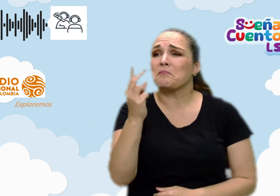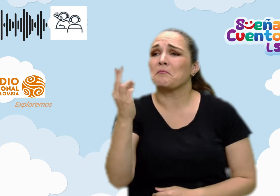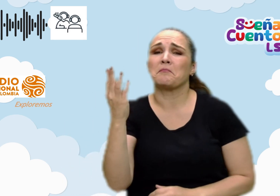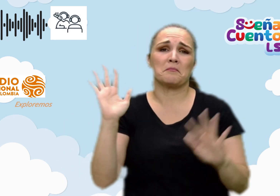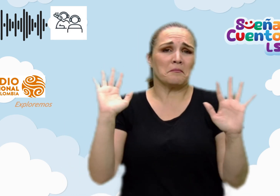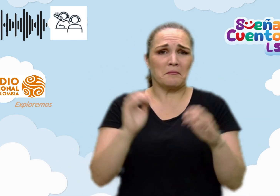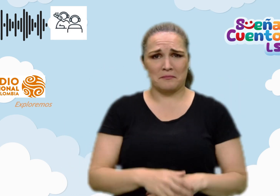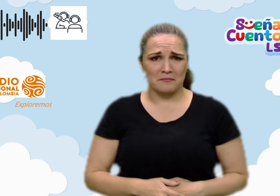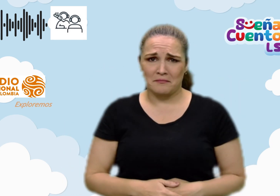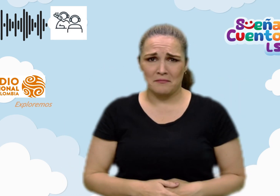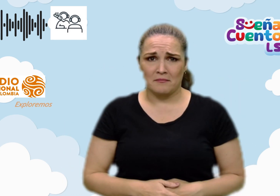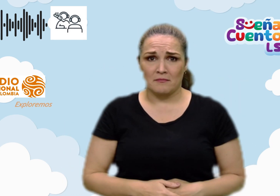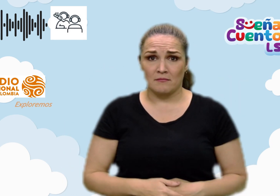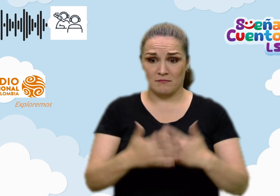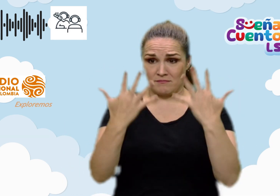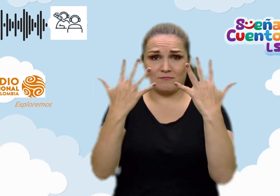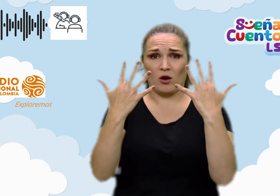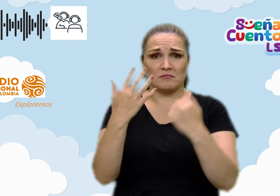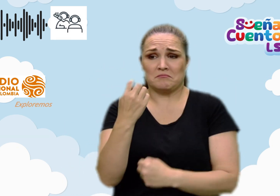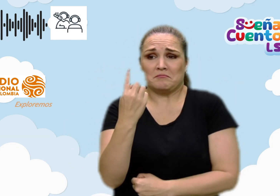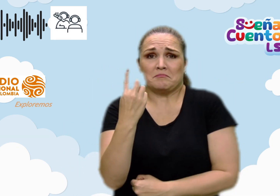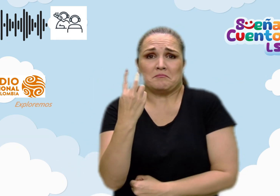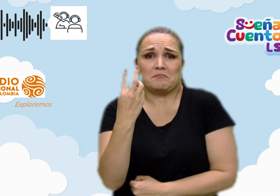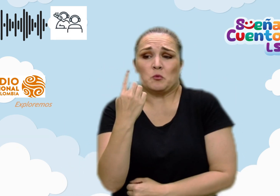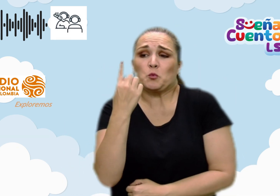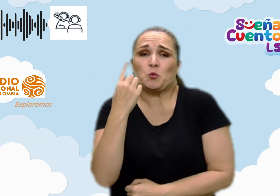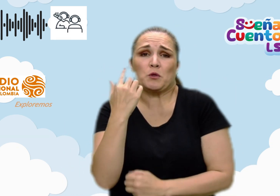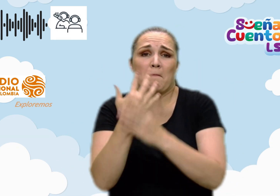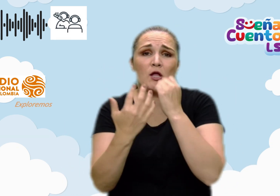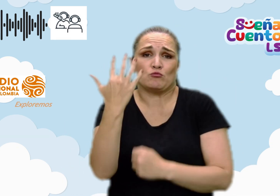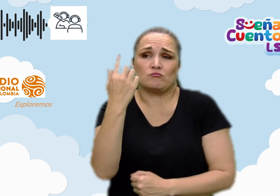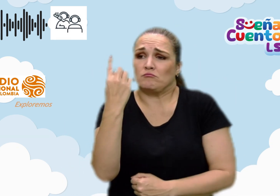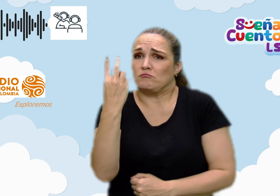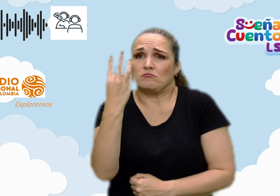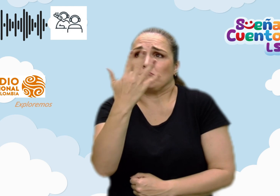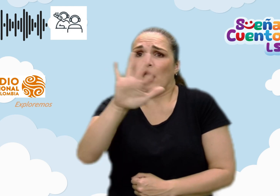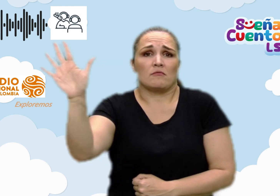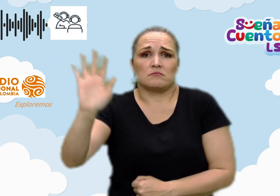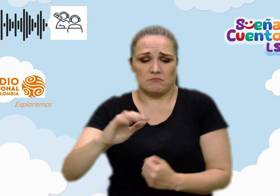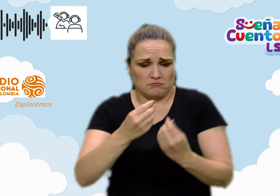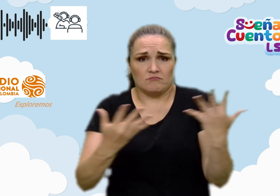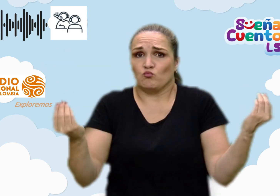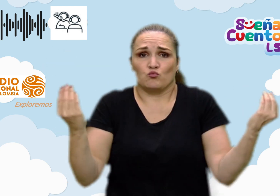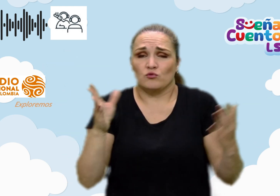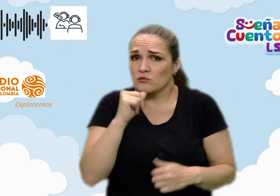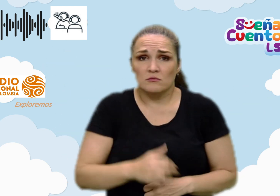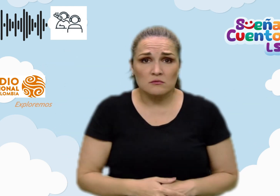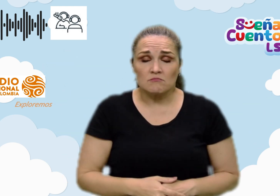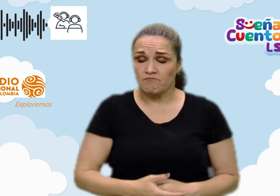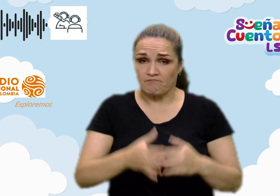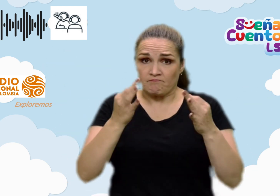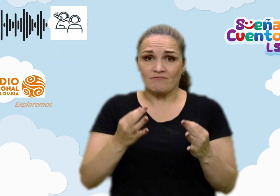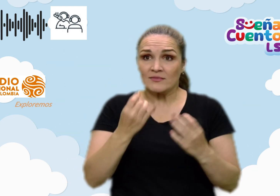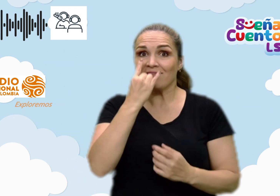pero son, mira, contaditas con los dedos, ni siquiera con los dedos de las 2 manos, realmente con los dedos de una sola mano.